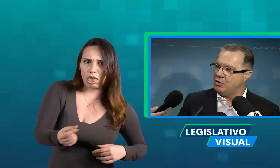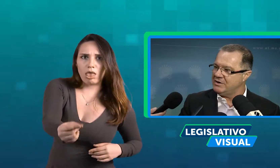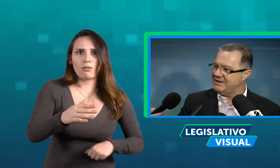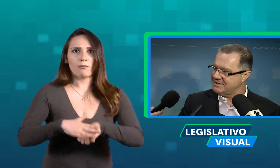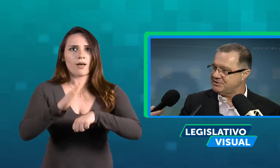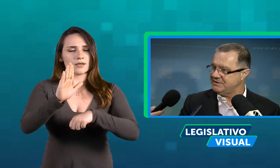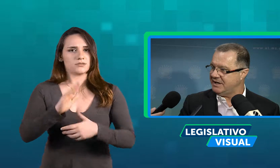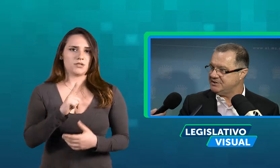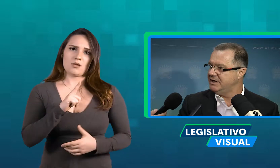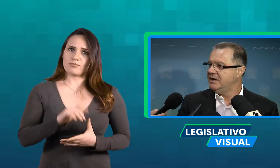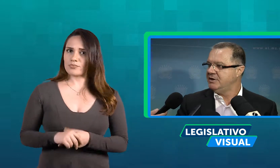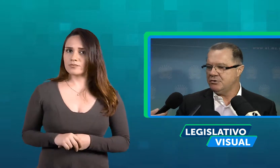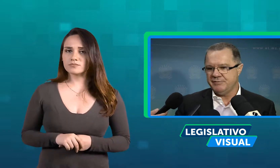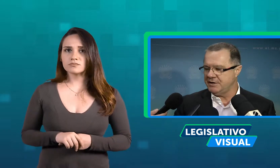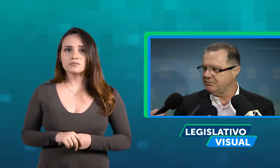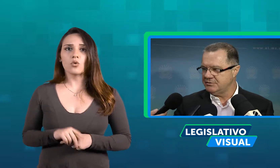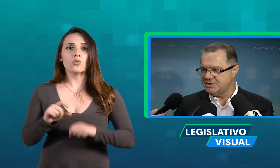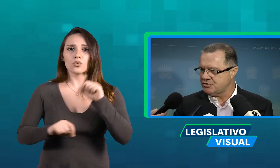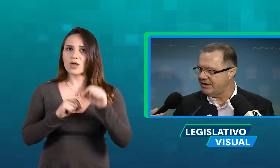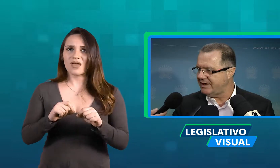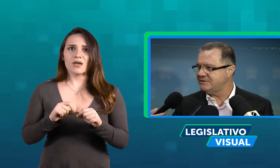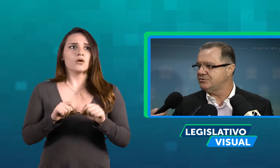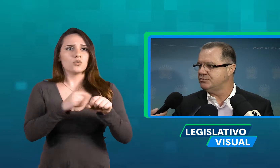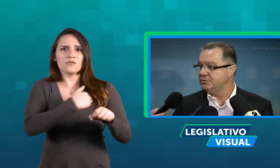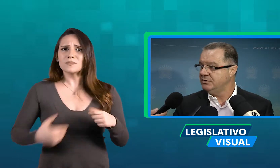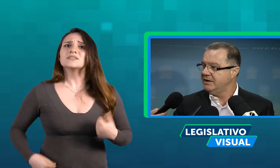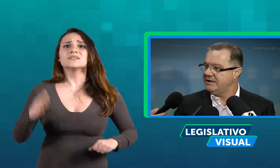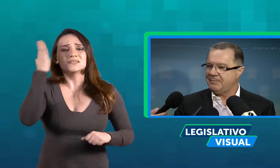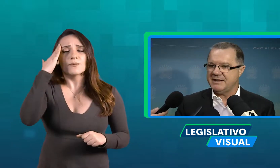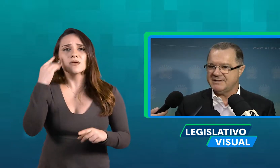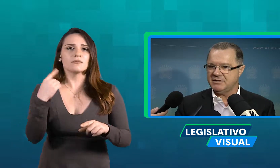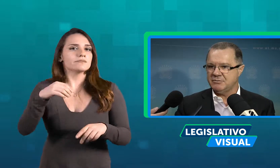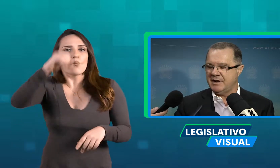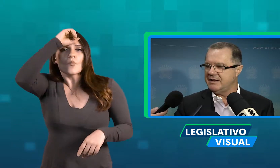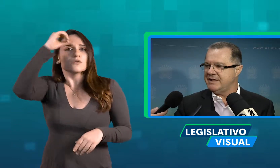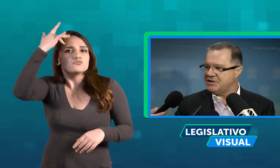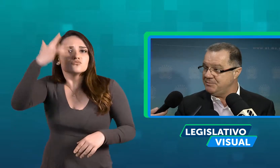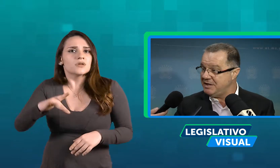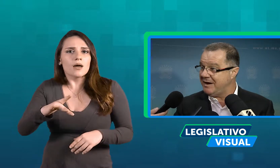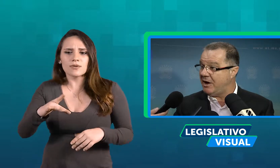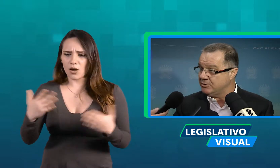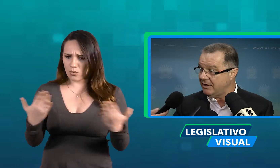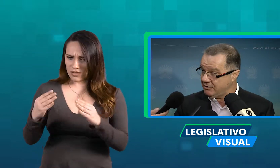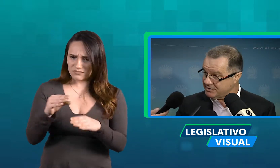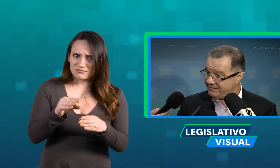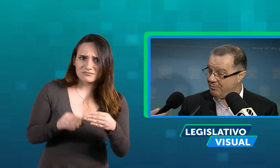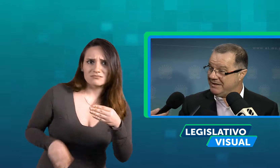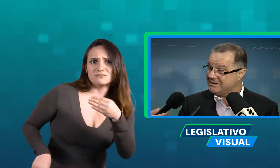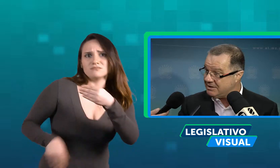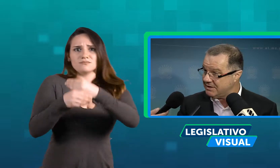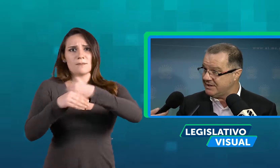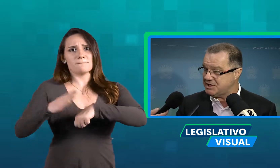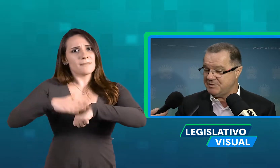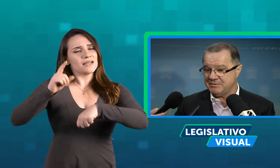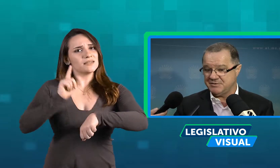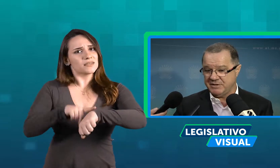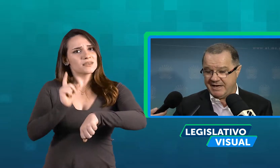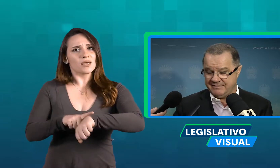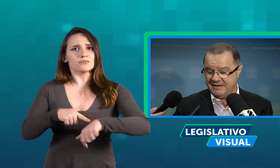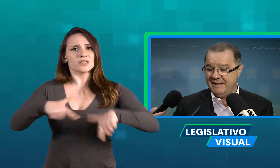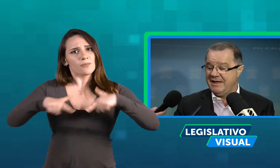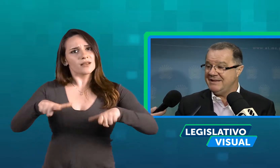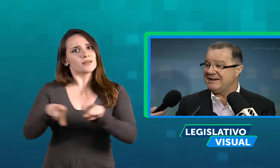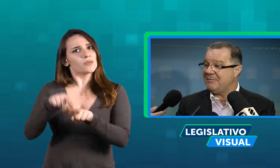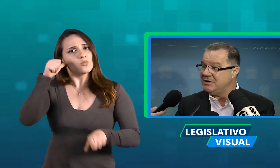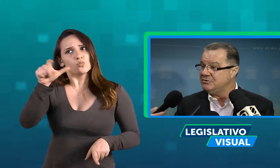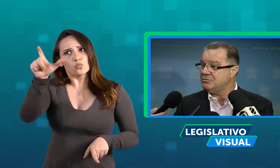laboral longa nessa atividade. E o governo desconhece isso tudo e apresenta uma idade mínima alta, inclusive aumentando a idade mínima das